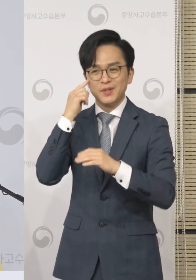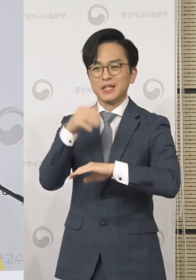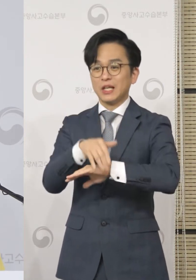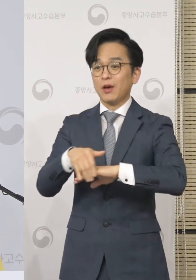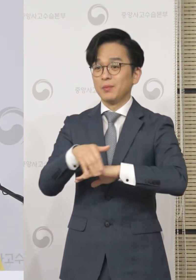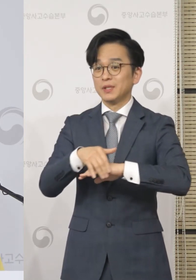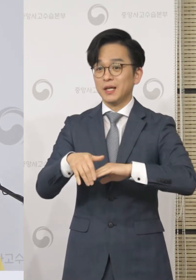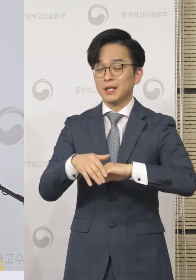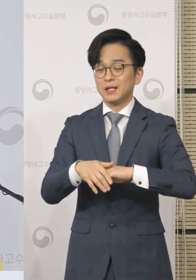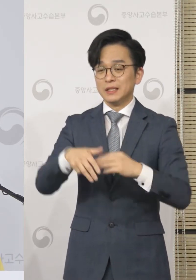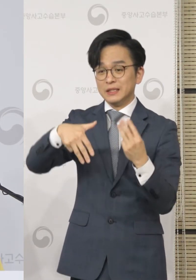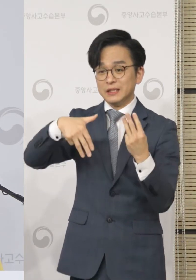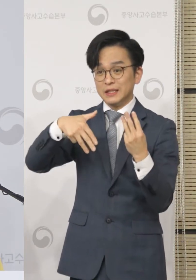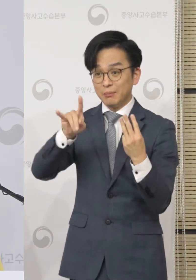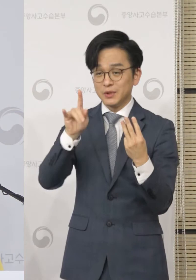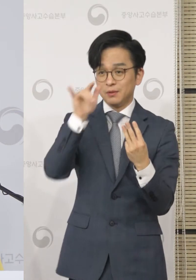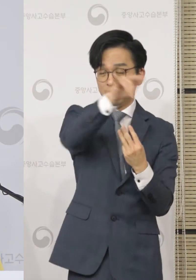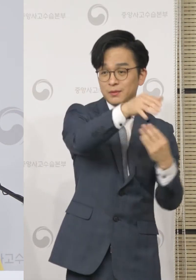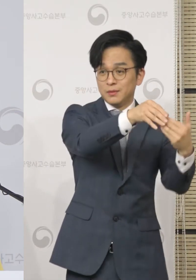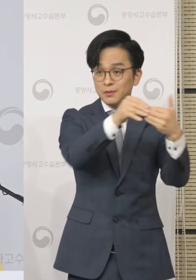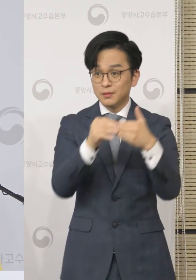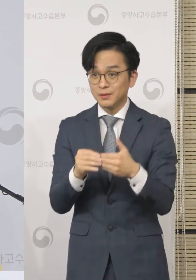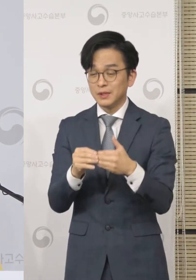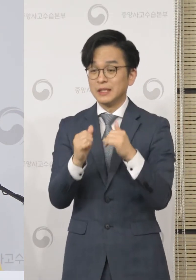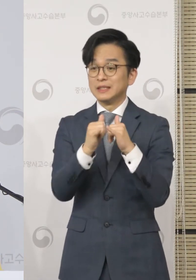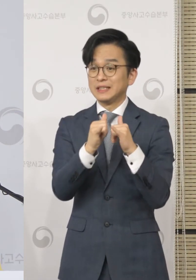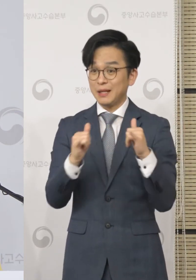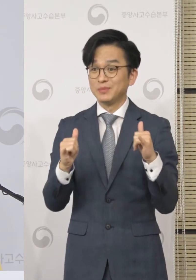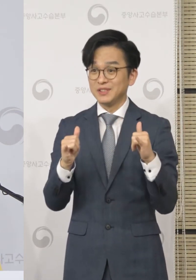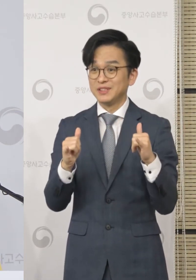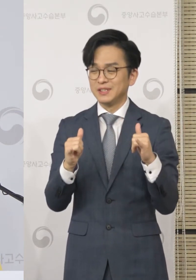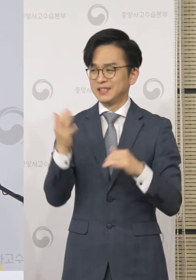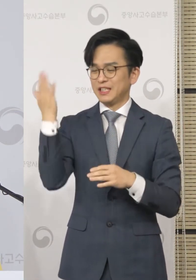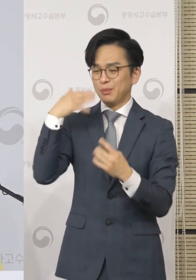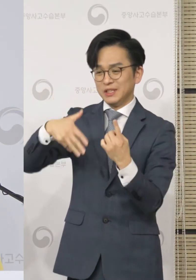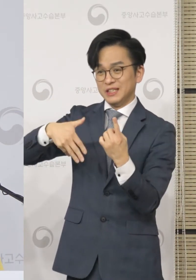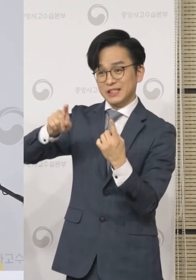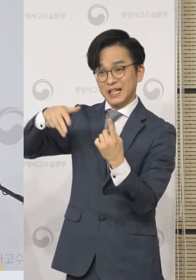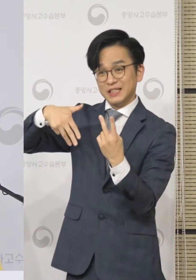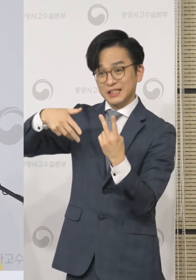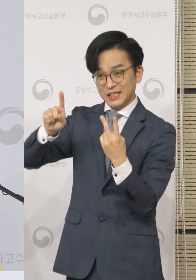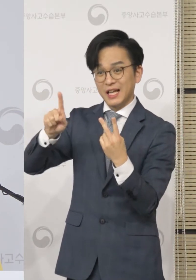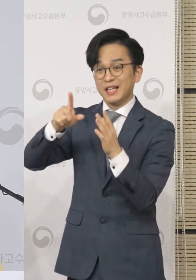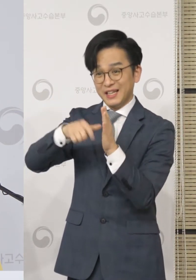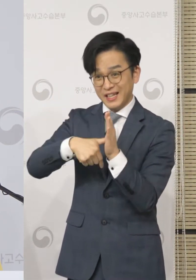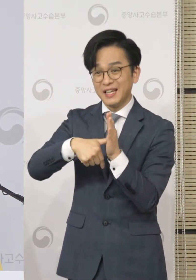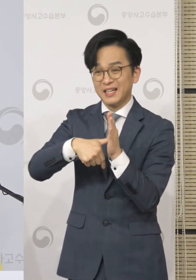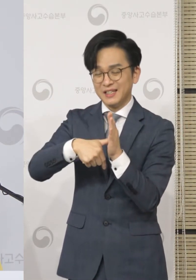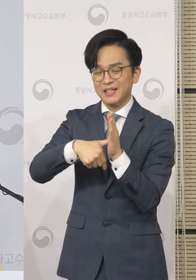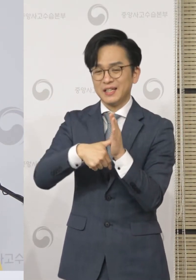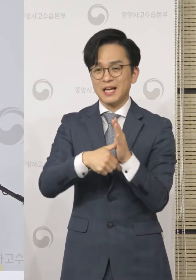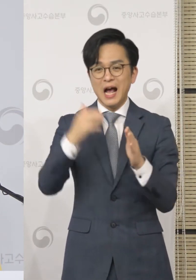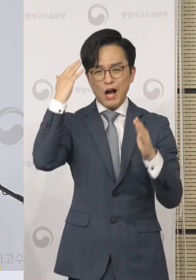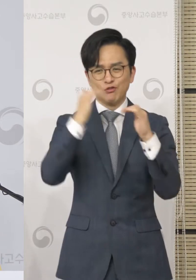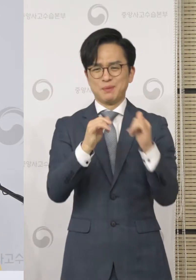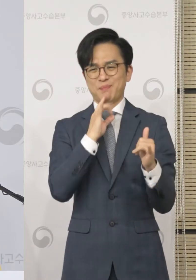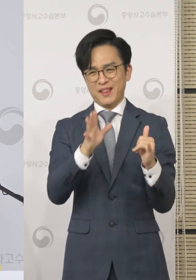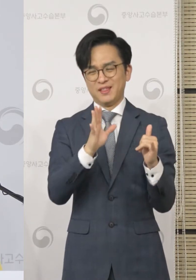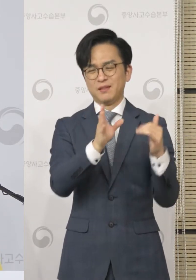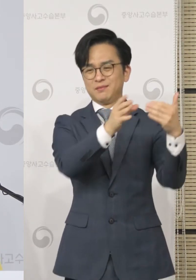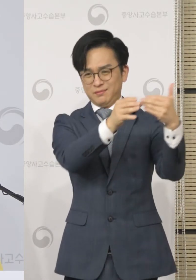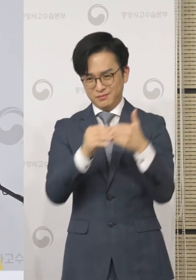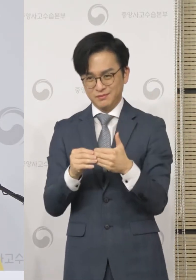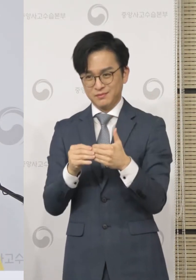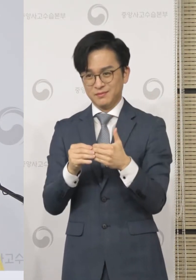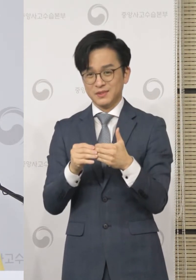금번 임시항공편에 이송되는 우리 국민들은 지난 2차례에 걸친 이송 과정에서 중국 국적의 가족들과 헤어질